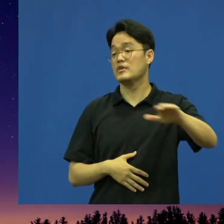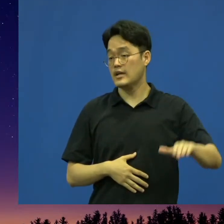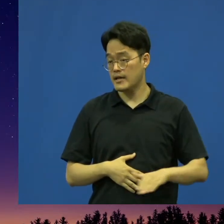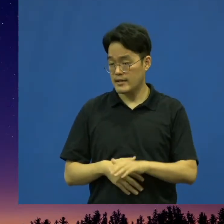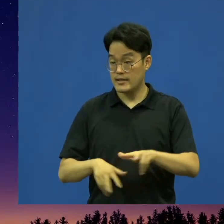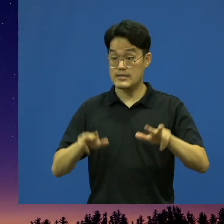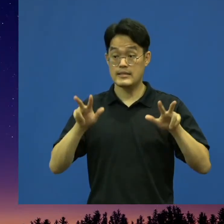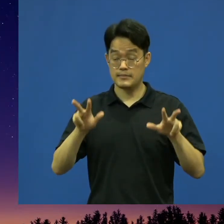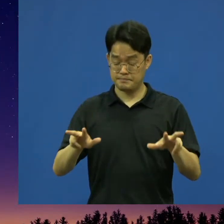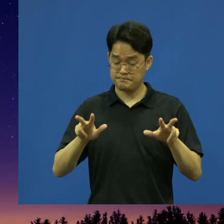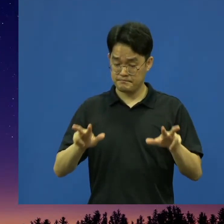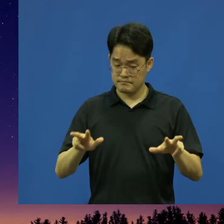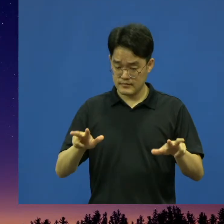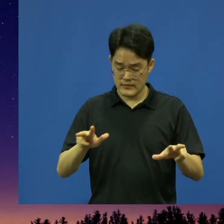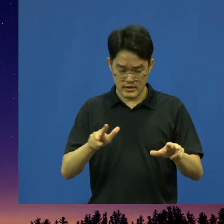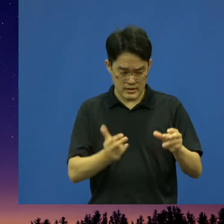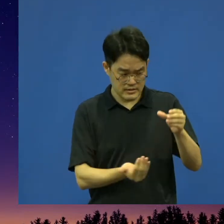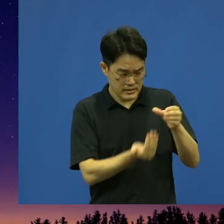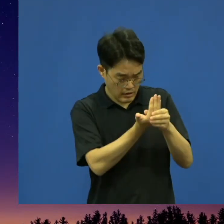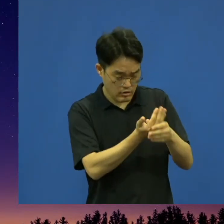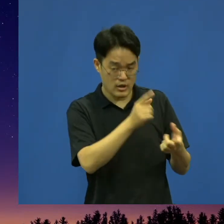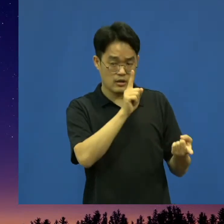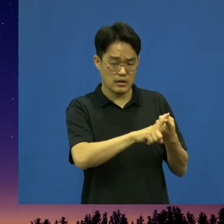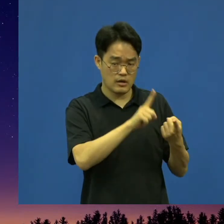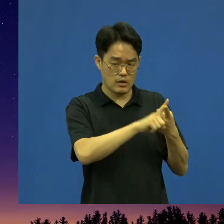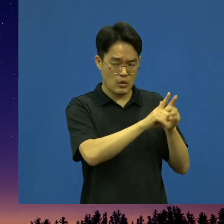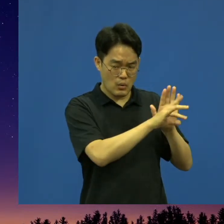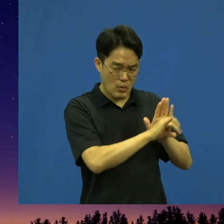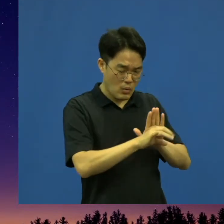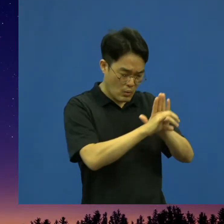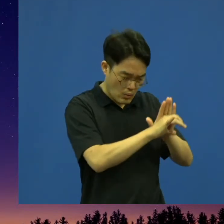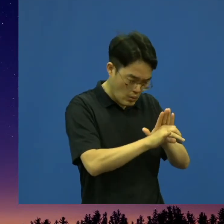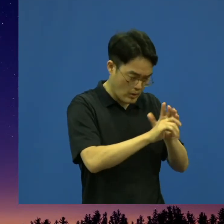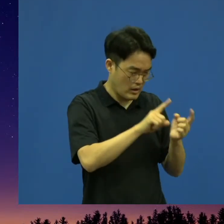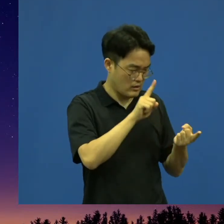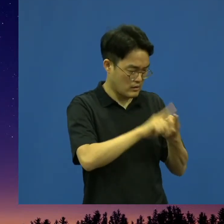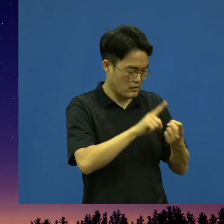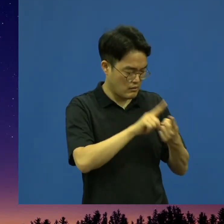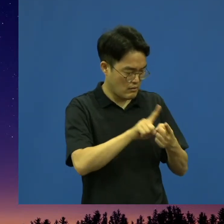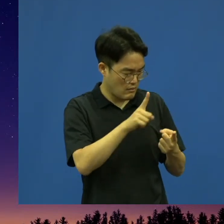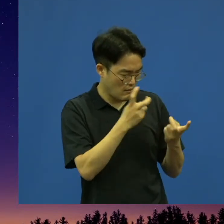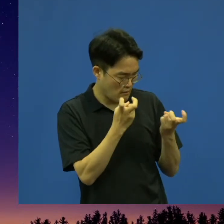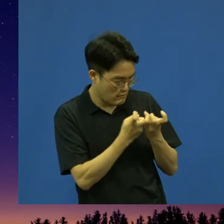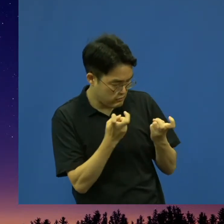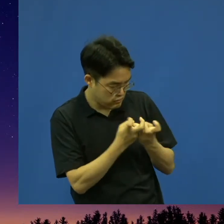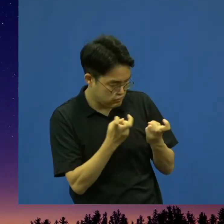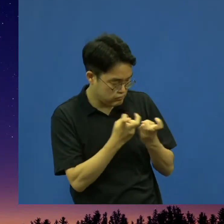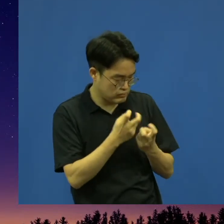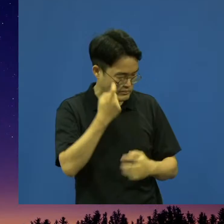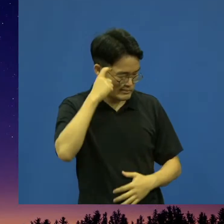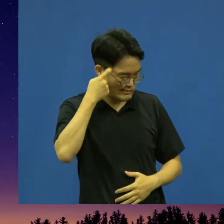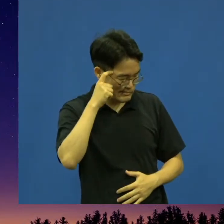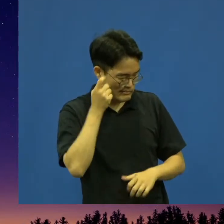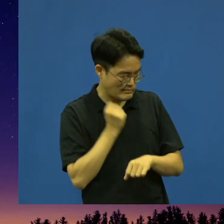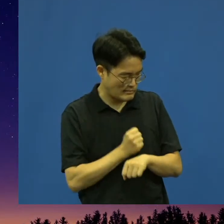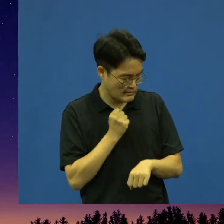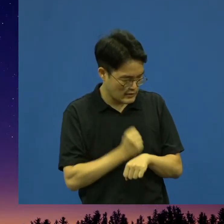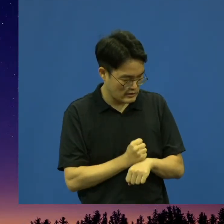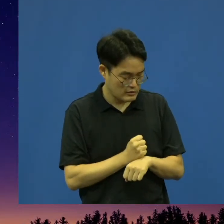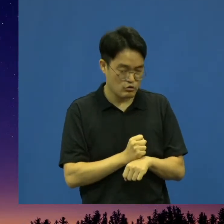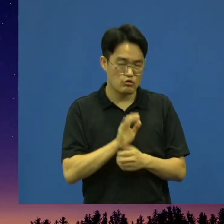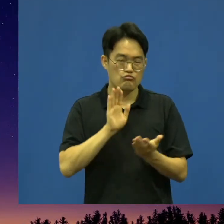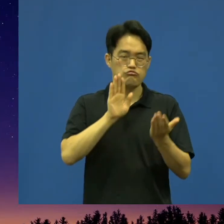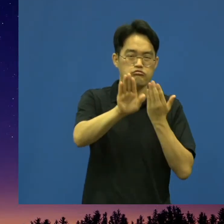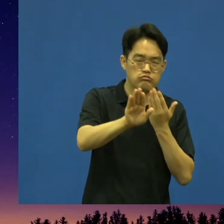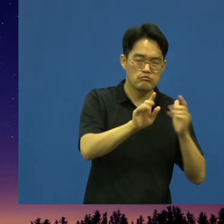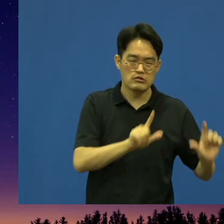어떻게 보고 이 역사를 어떻게 해석하고 오늘 우리의 삶을 어떤 눈으로 봐야 하나?